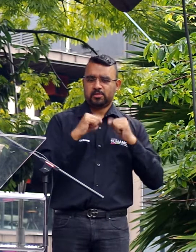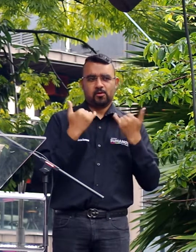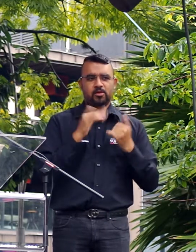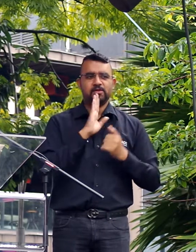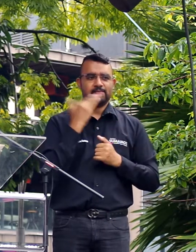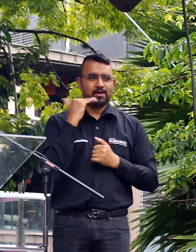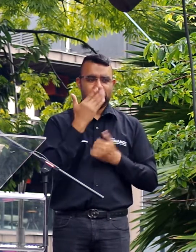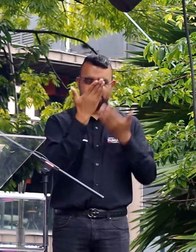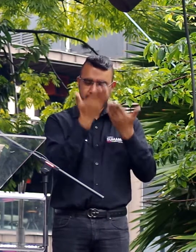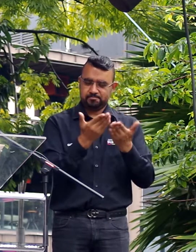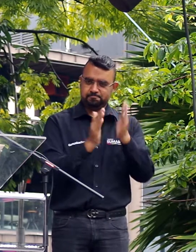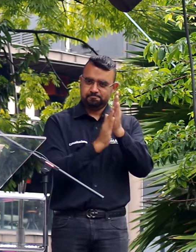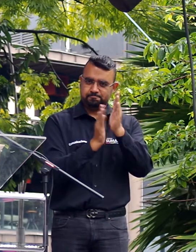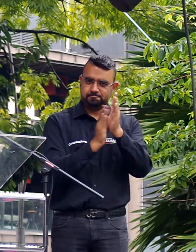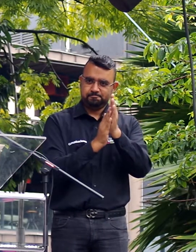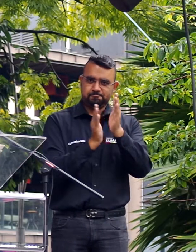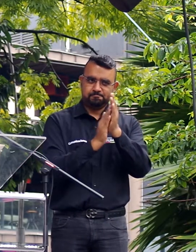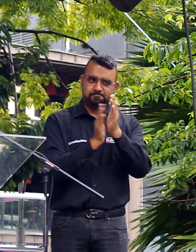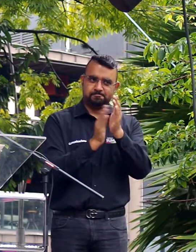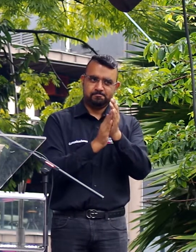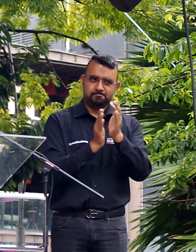aplauso.